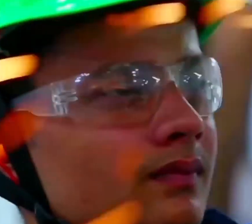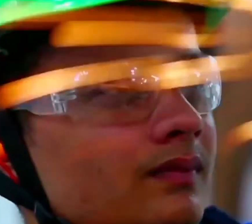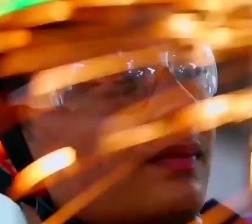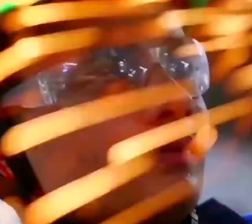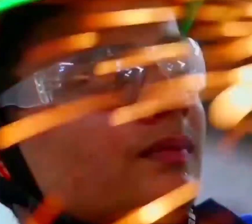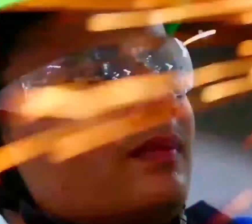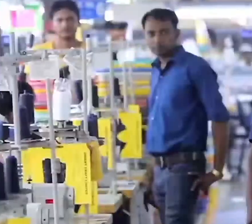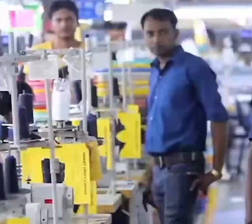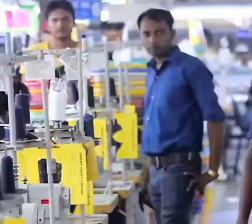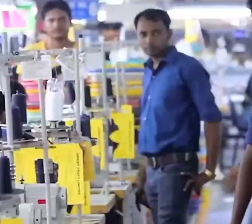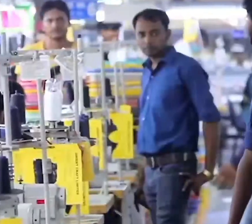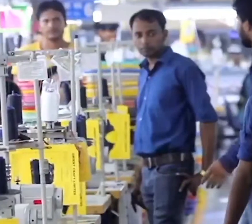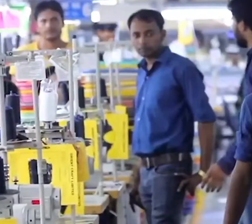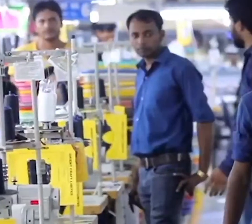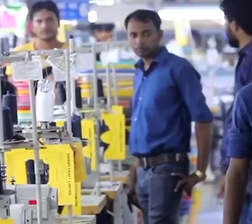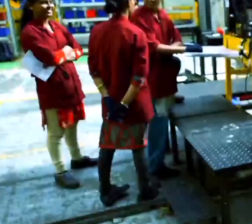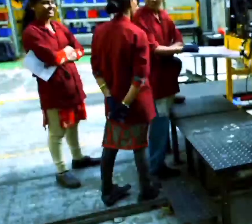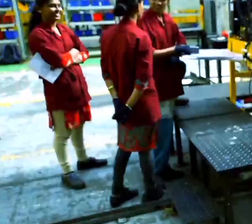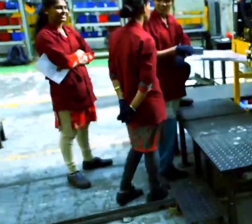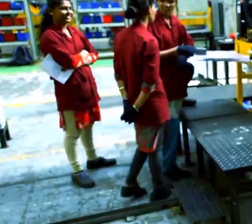रोजगार व स्वाभिमान मिलेगा।